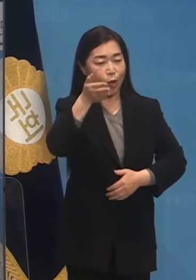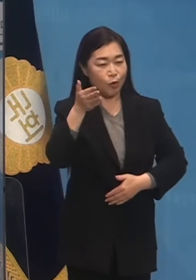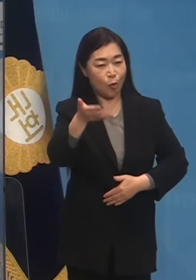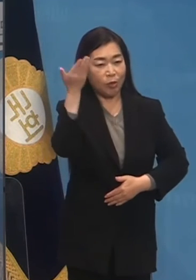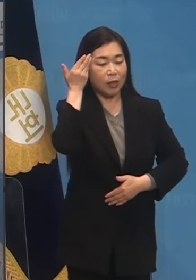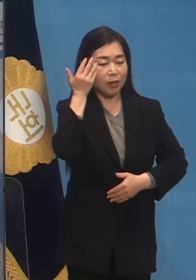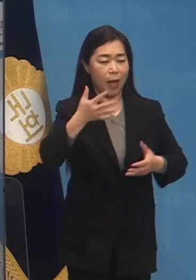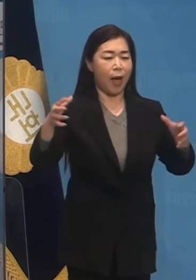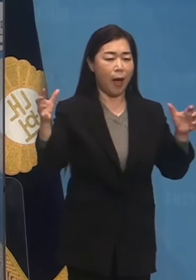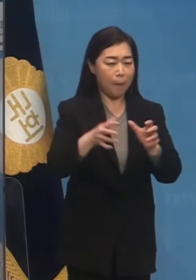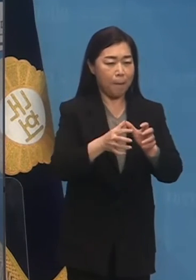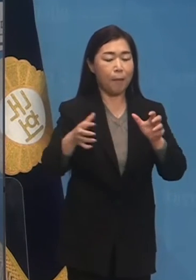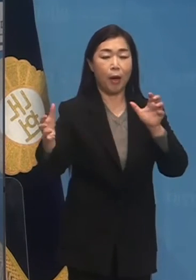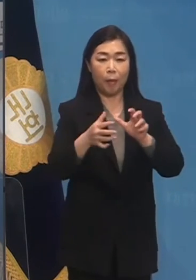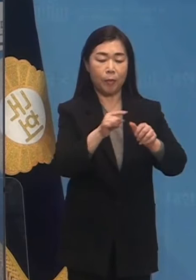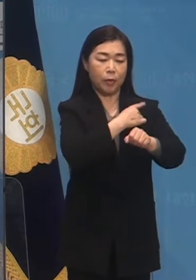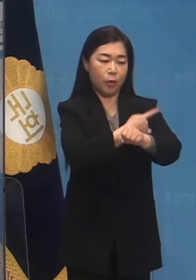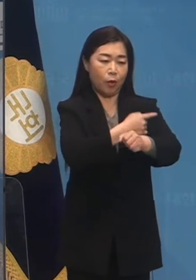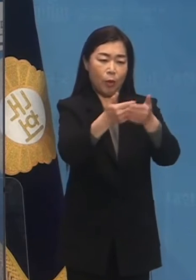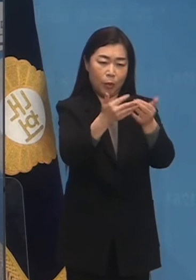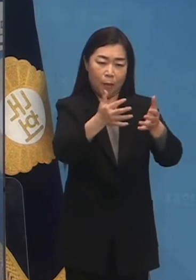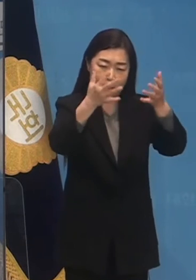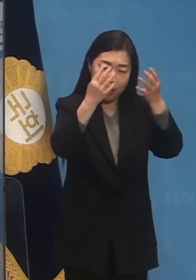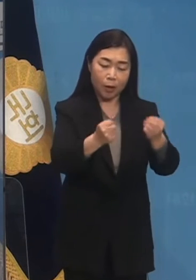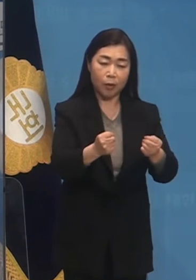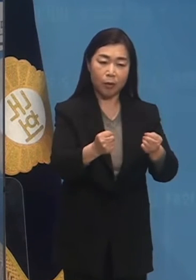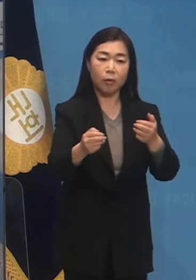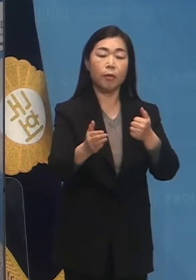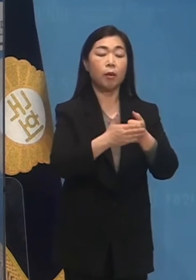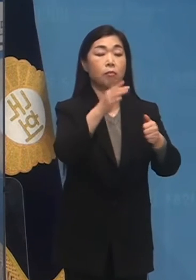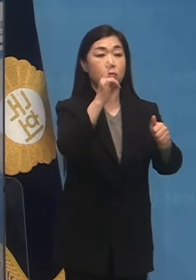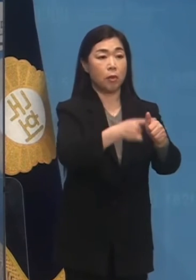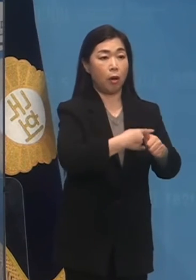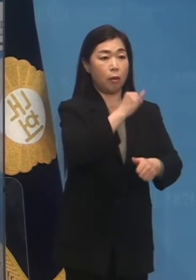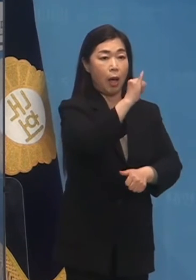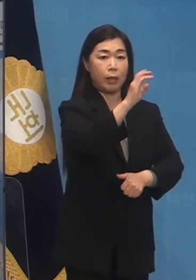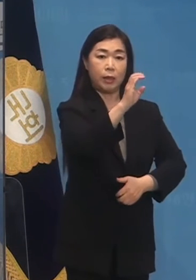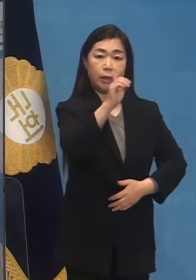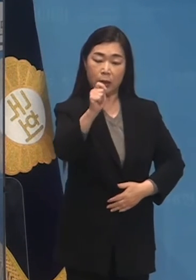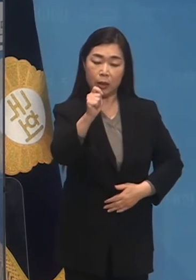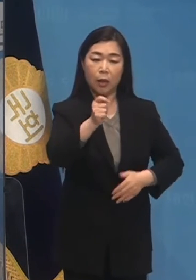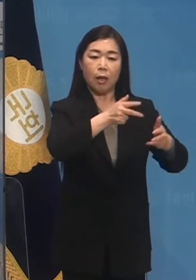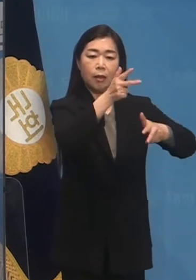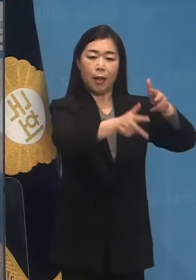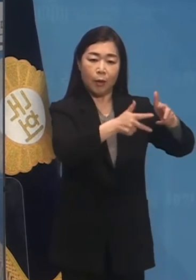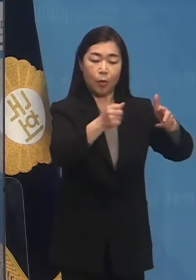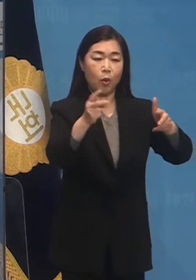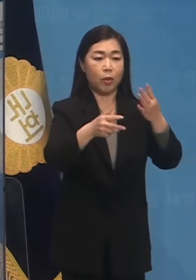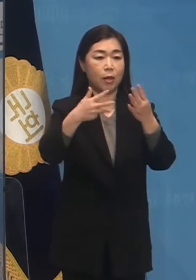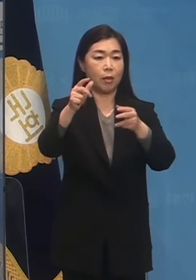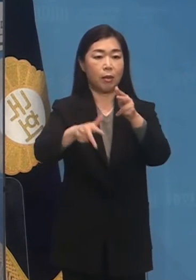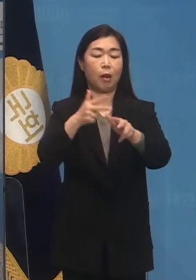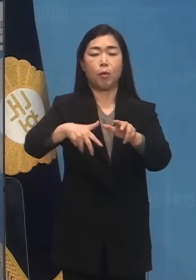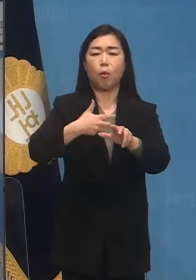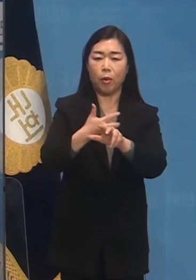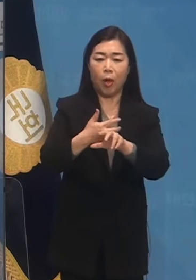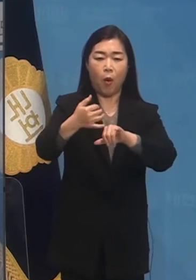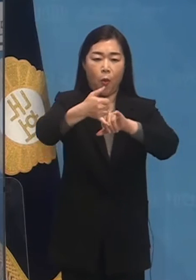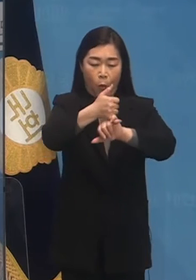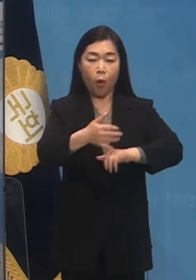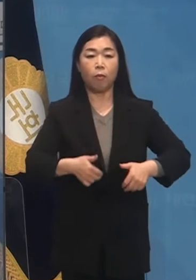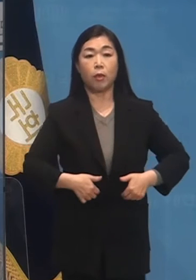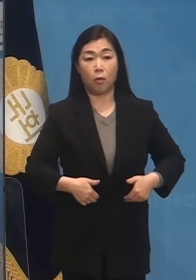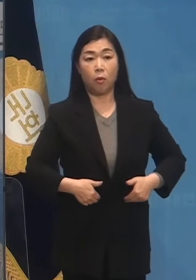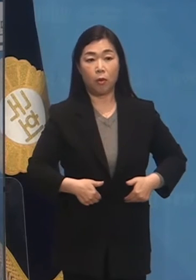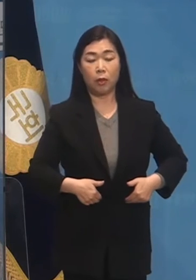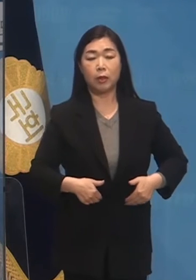어우러진 저의 경험과 역량은 ICT 산업의 메카이자 4차 산업혁명의 선봉인 경기도에 꼭 필요한